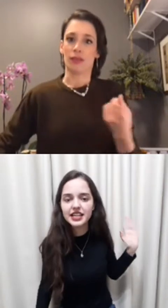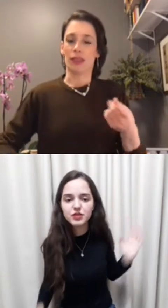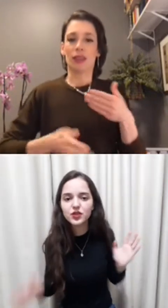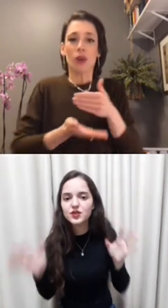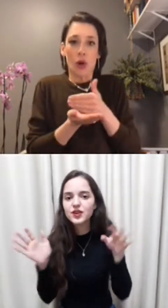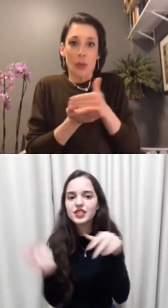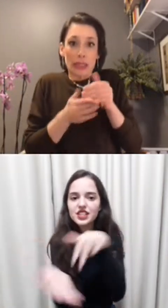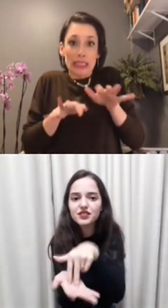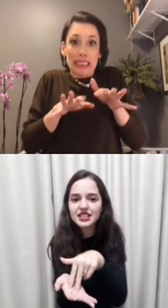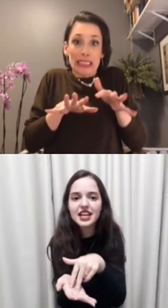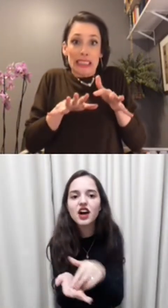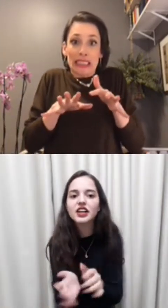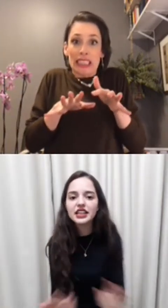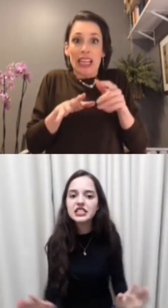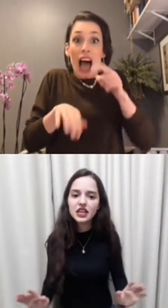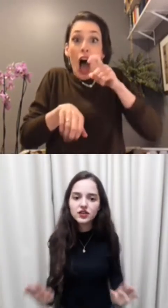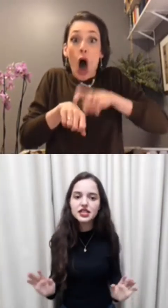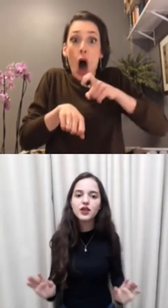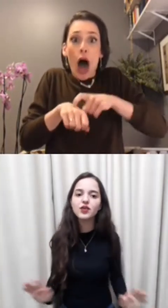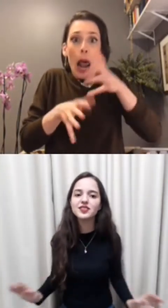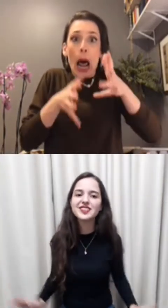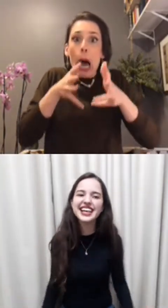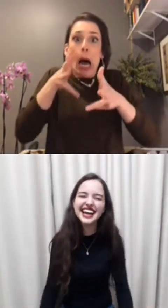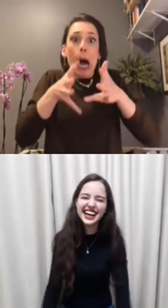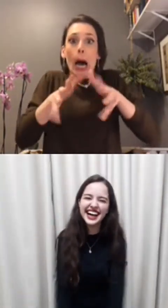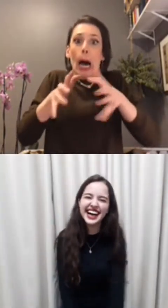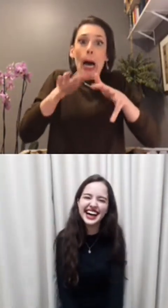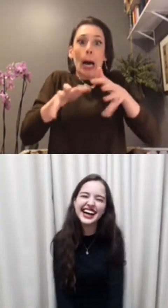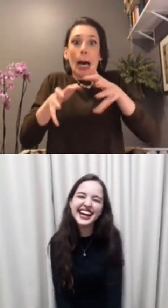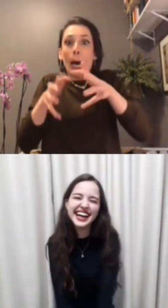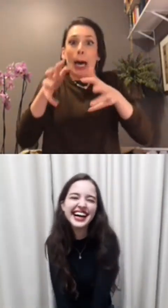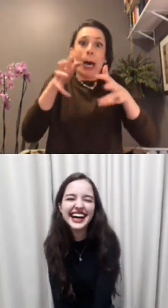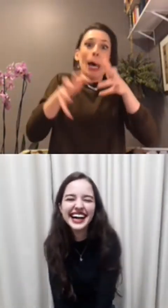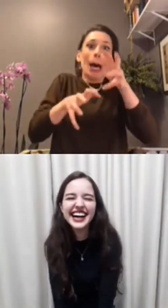10 minutos. Quando a gente faz na hora, dá 5 segundos.